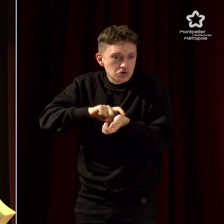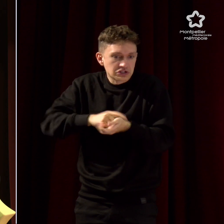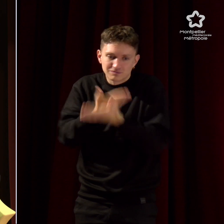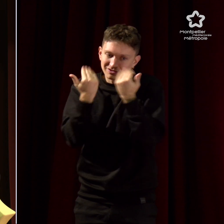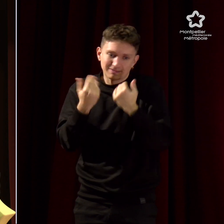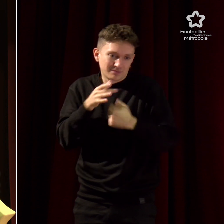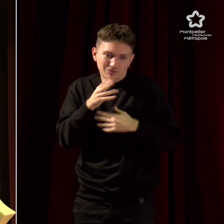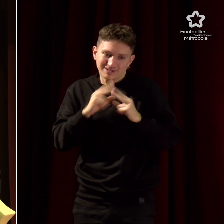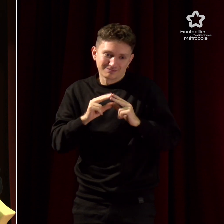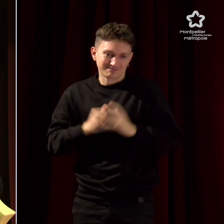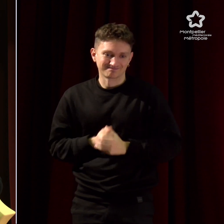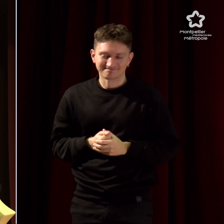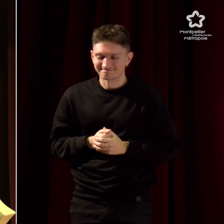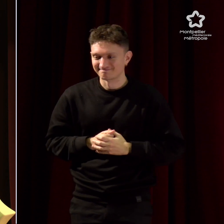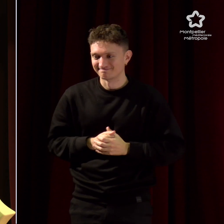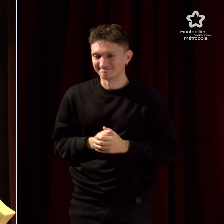marche.